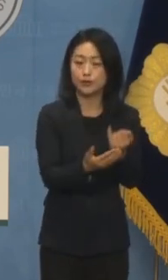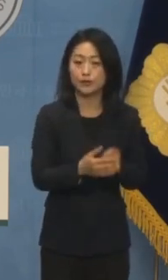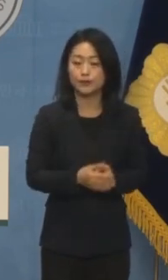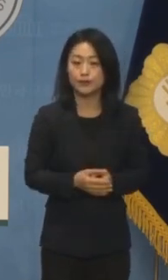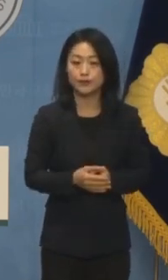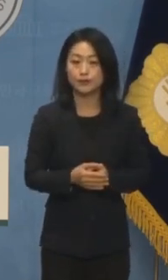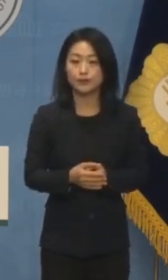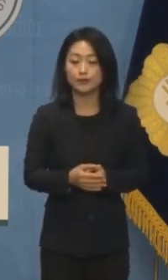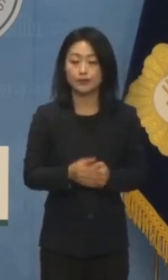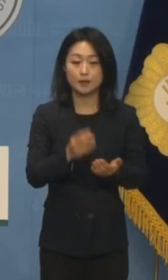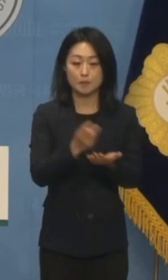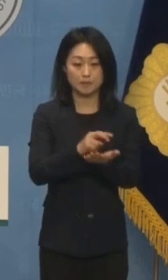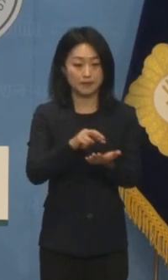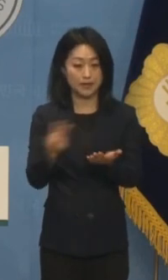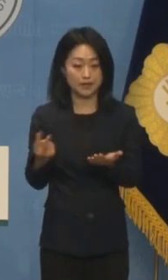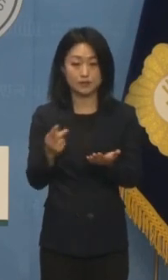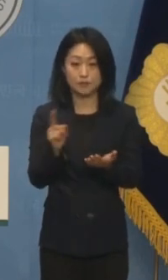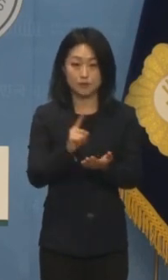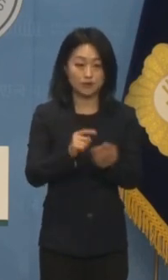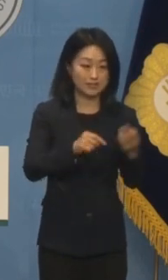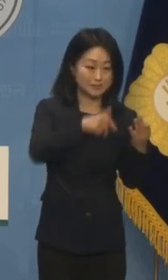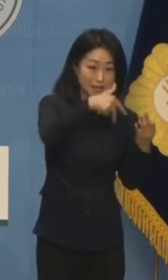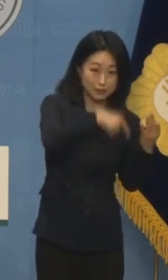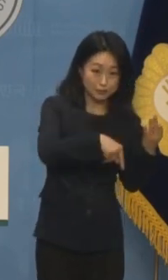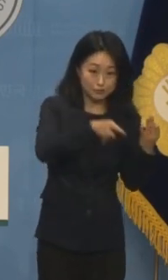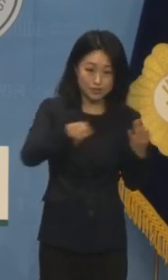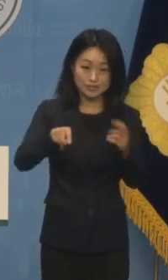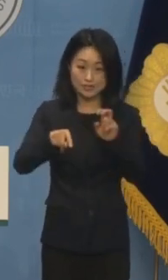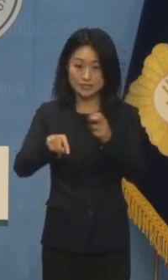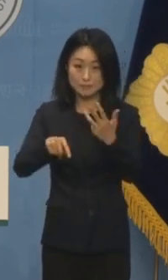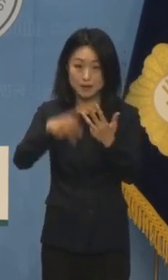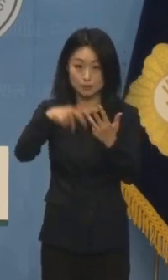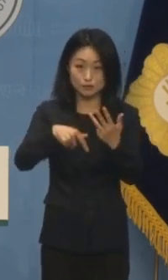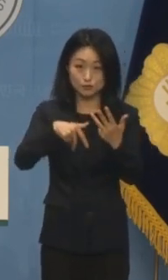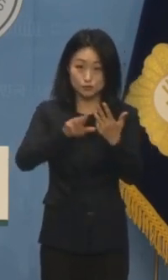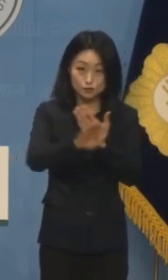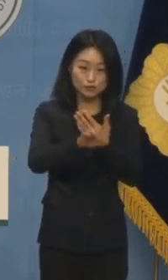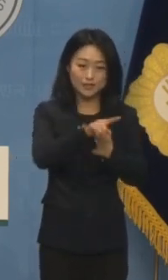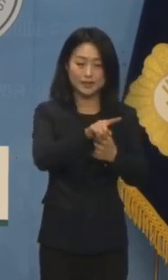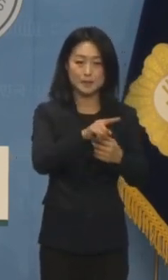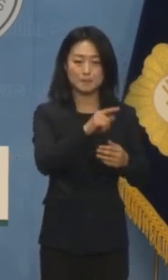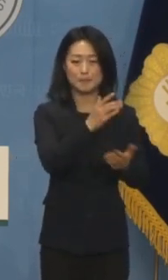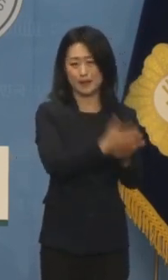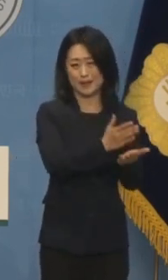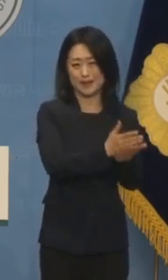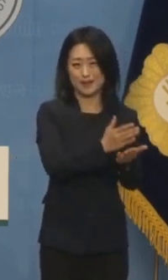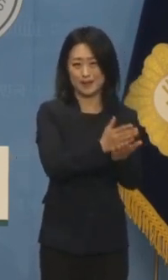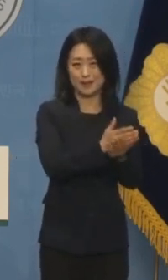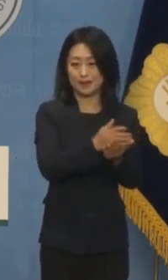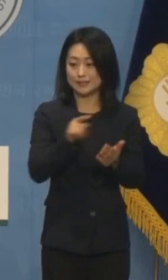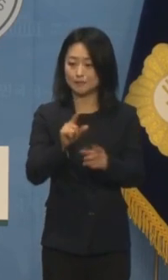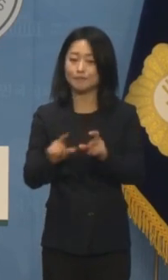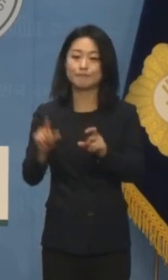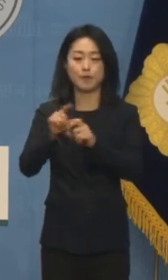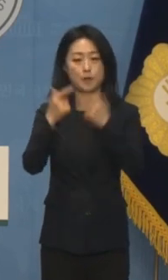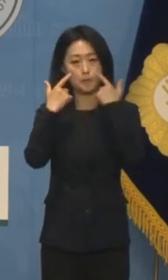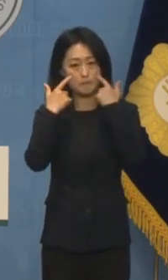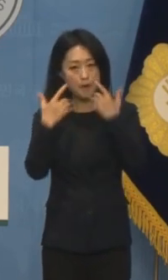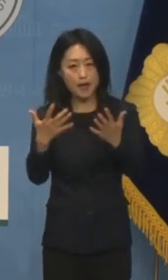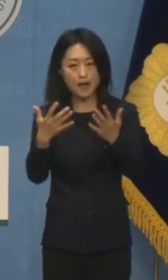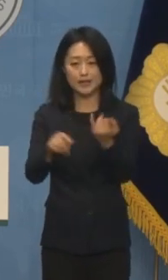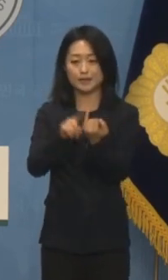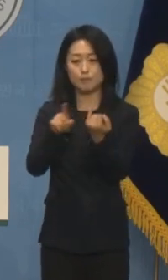현행뿐 아니라 정부의 14주 이내 또는 28주 이후의 기존 개정안과 비교했을 때 제도 취지를 명확히 반영할 수